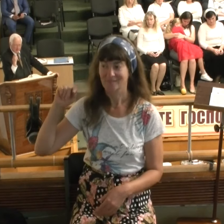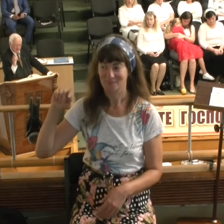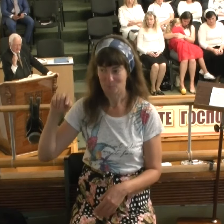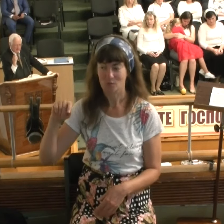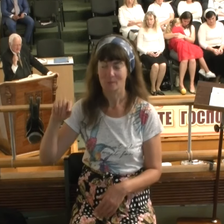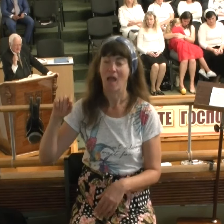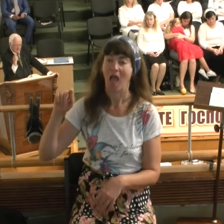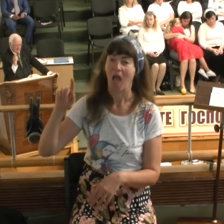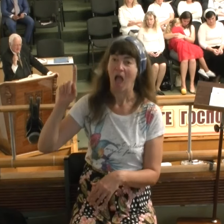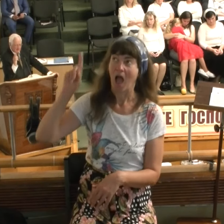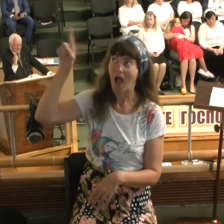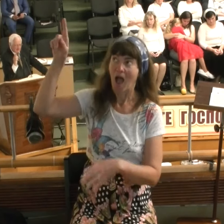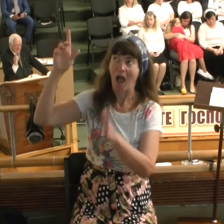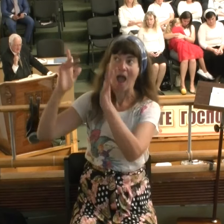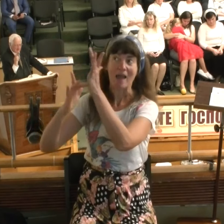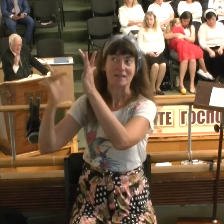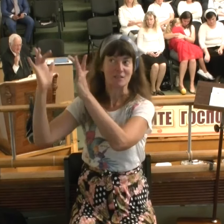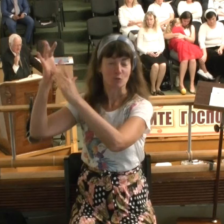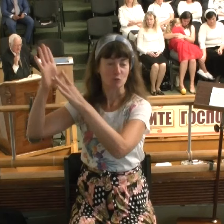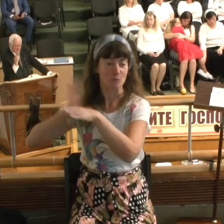скажите себе,